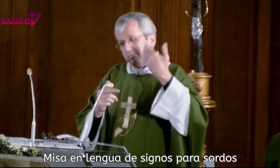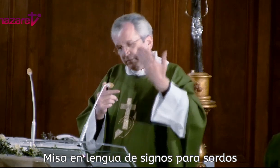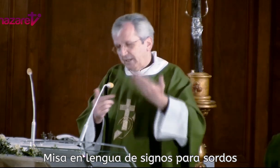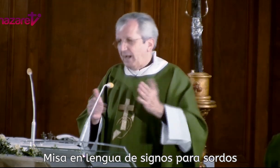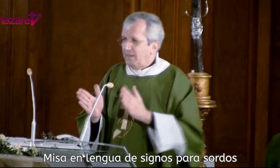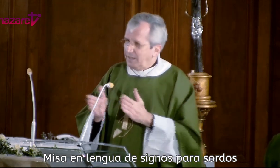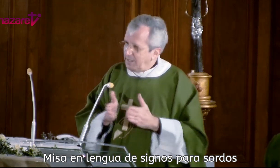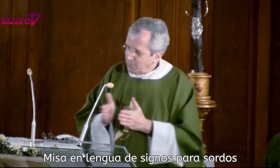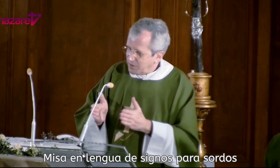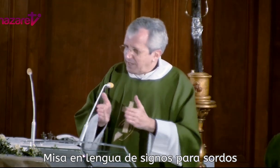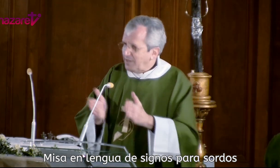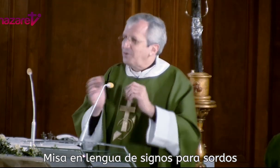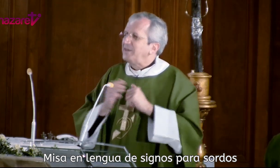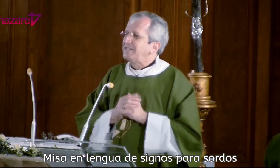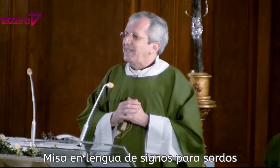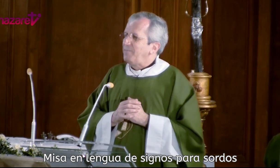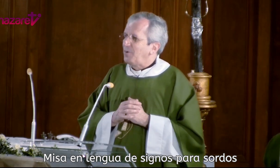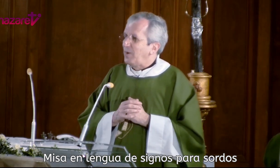ya iremos siguiendo este camino cuaresmal.